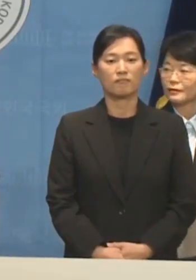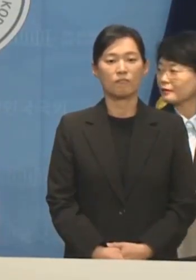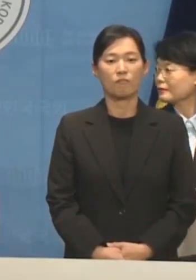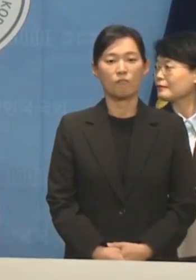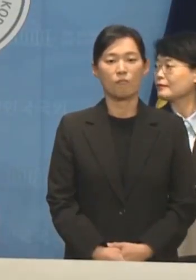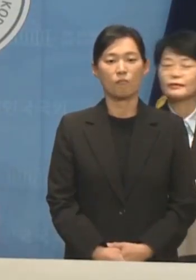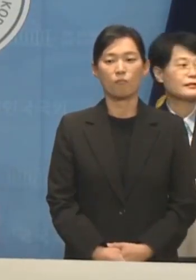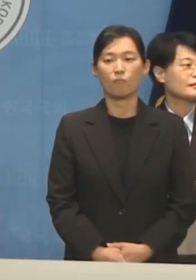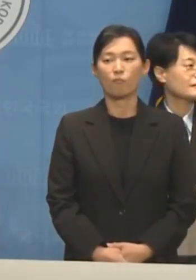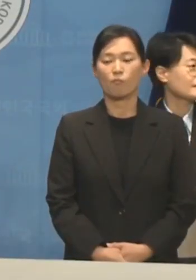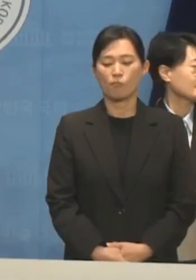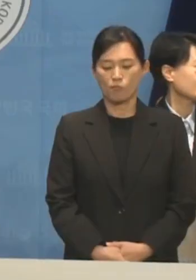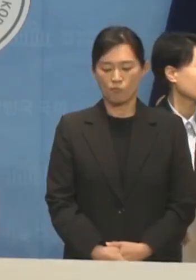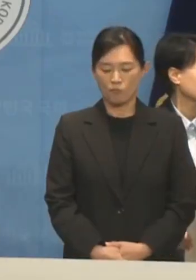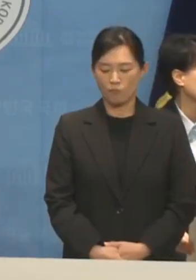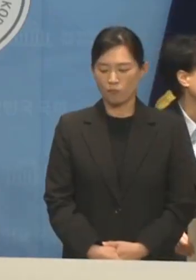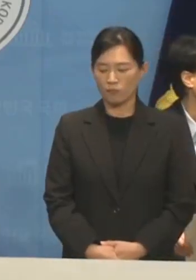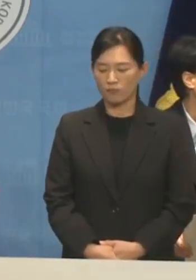다들 들어오셨습니까?